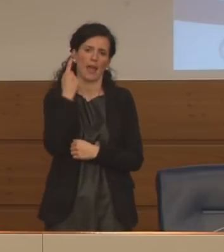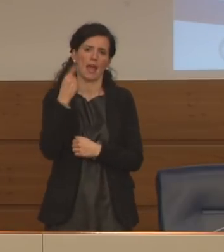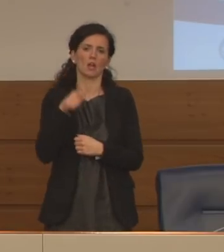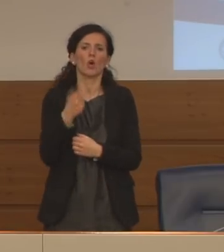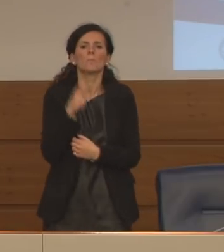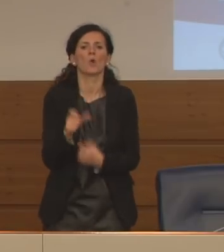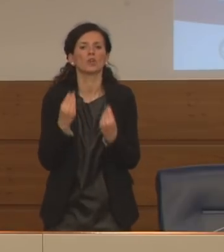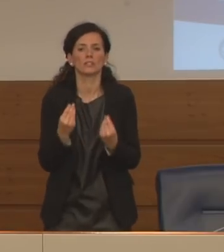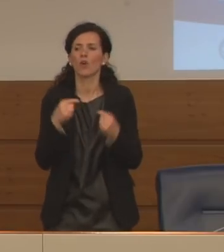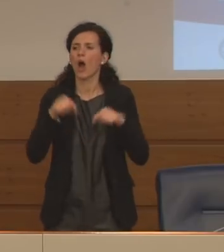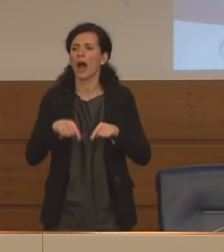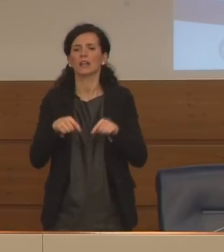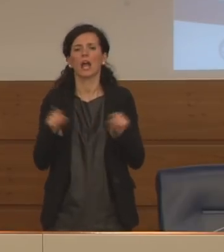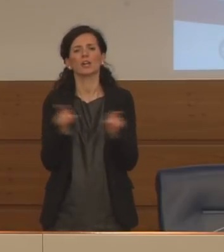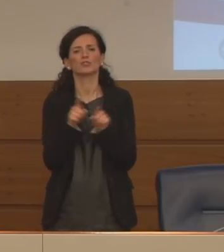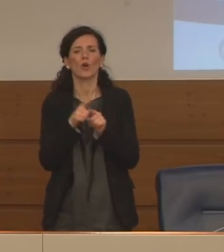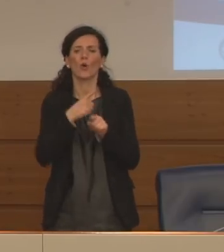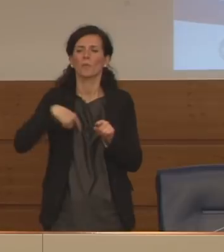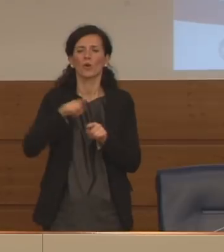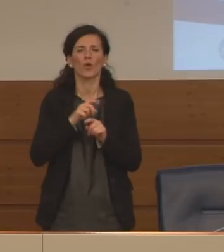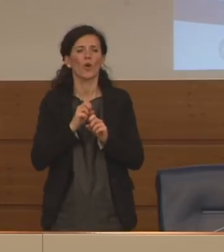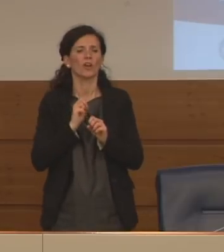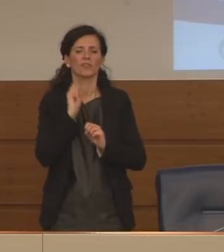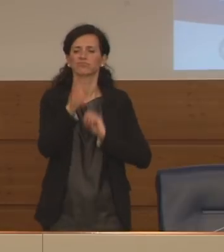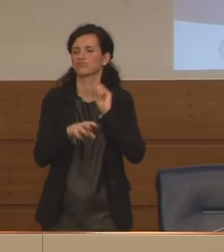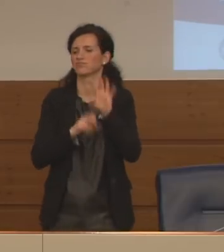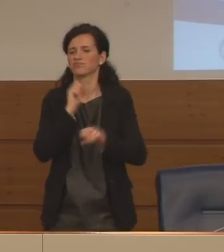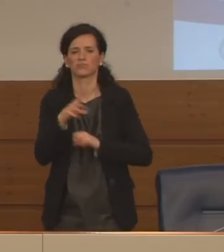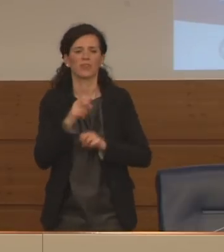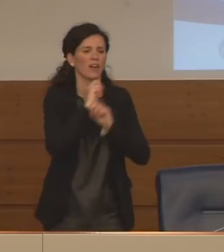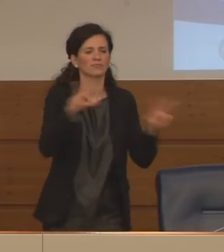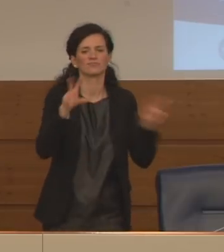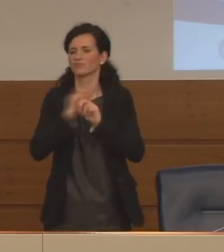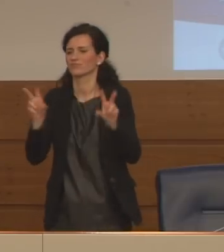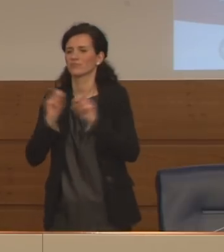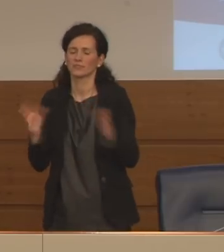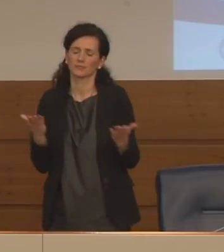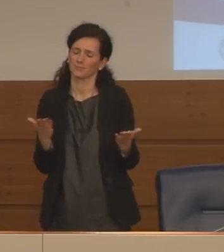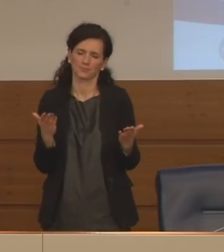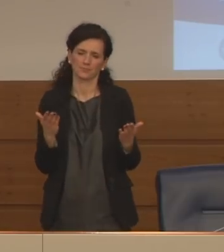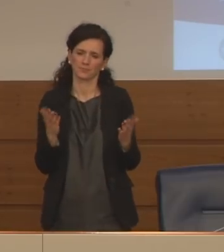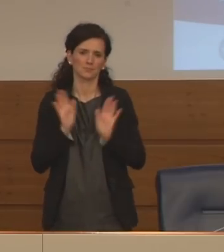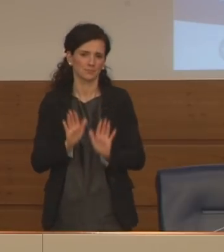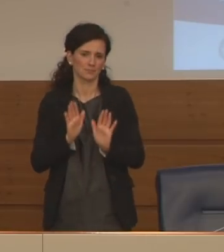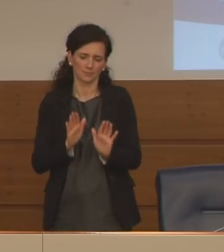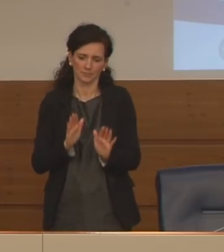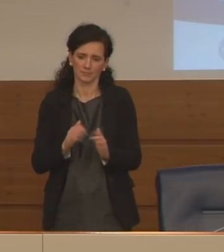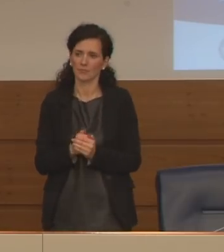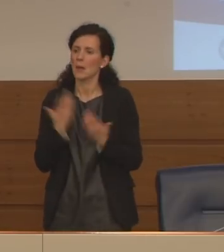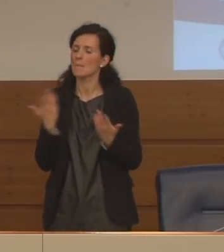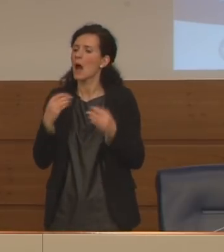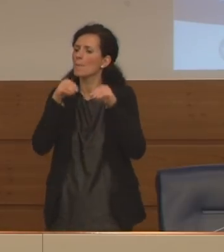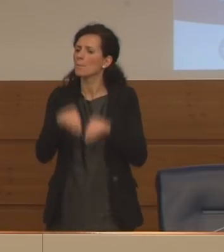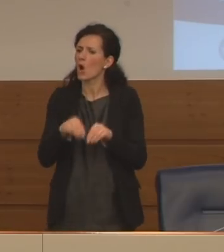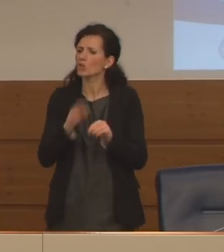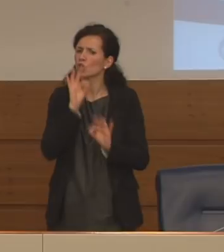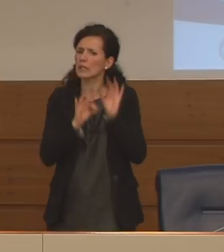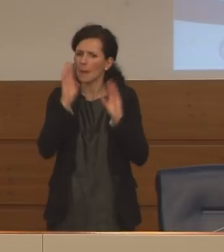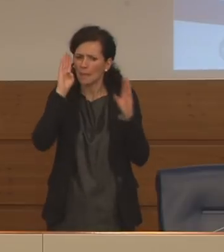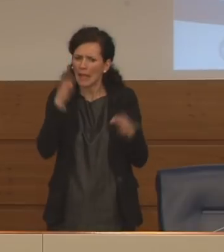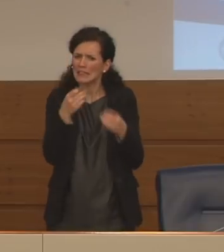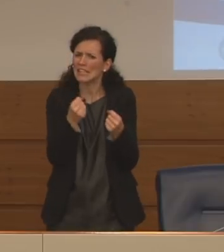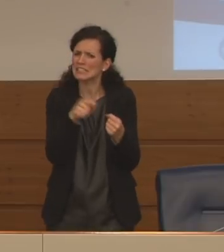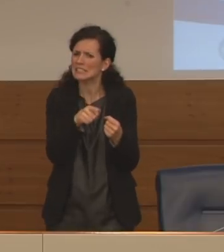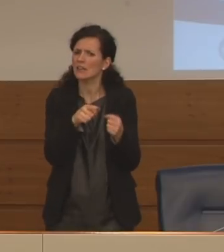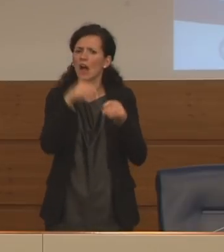buttare sassi nello stagno ma poco di più sull'aspetto dei posti in terapia intensiva assolutamente ai